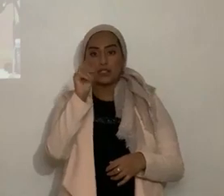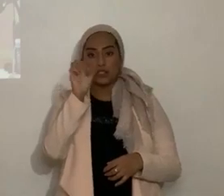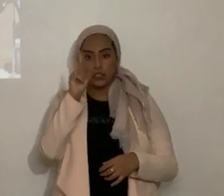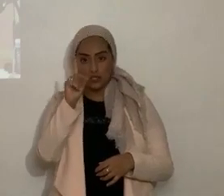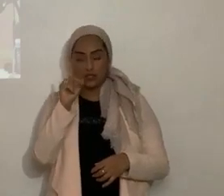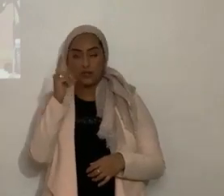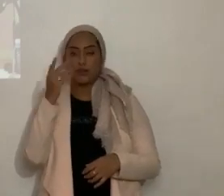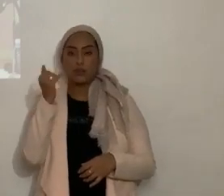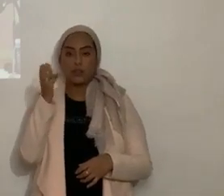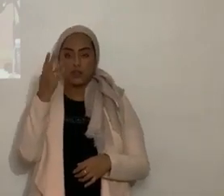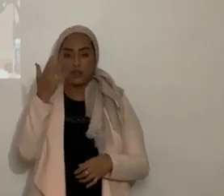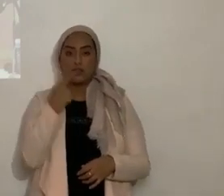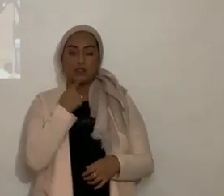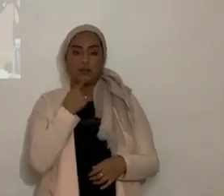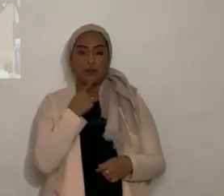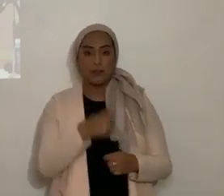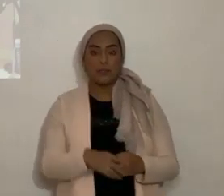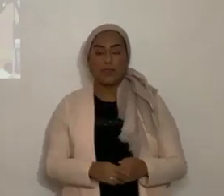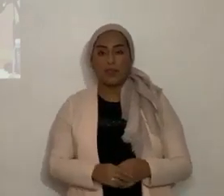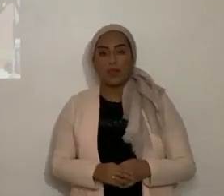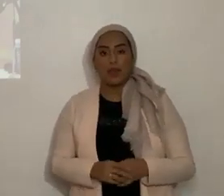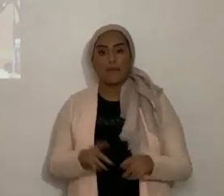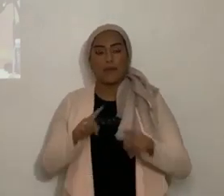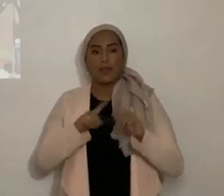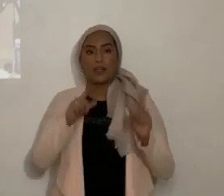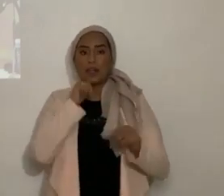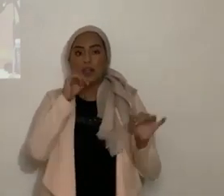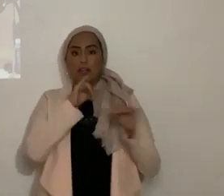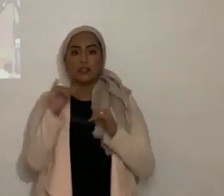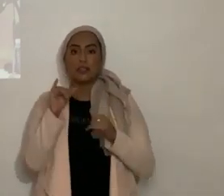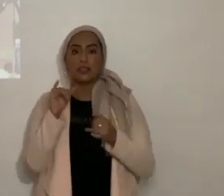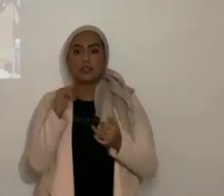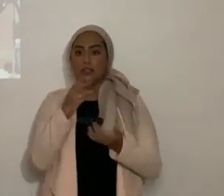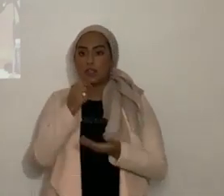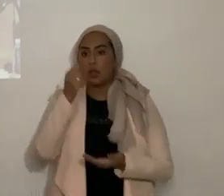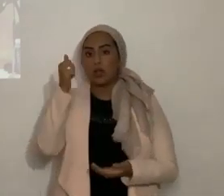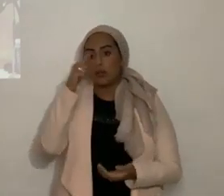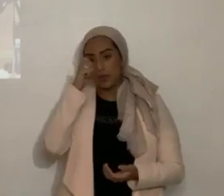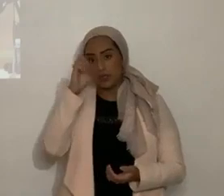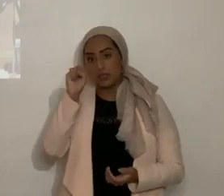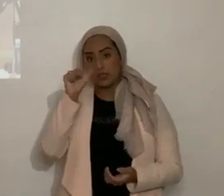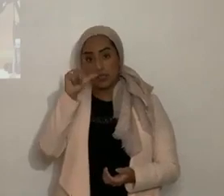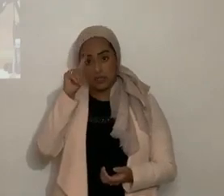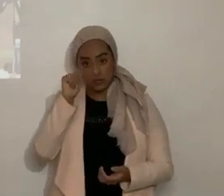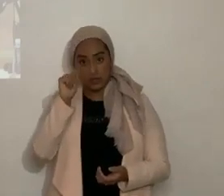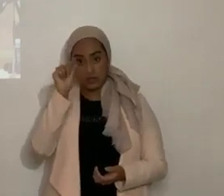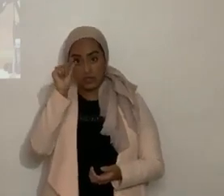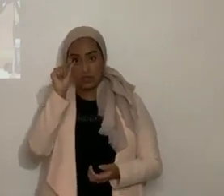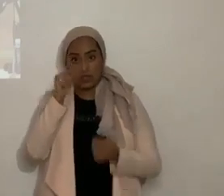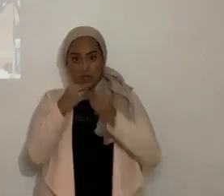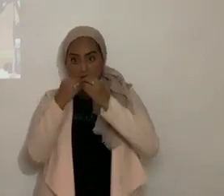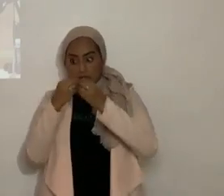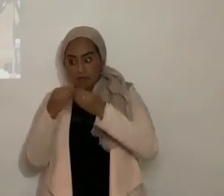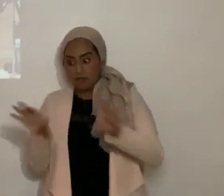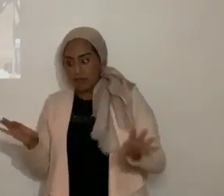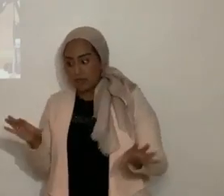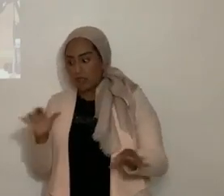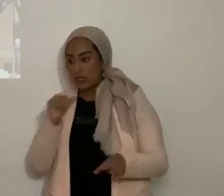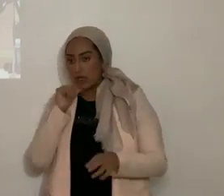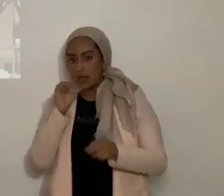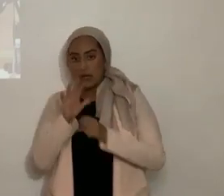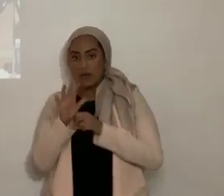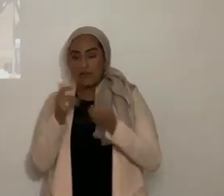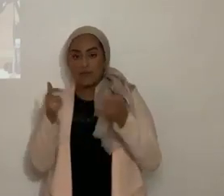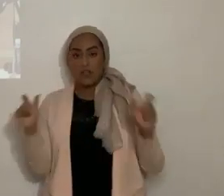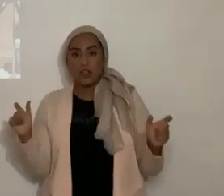dijo: tengan fe como un grano de mostaza, pero no como un grano de sal, porque un grano de sal se pierde, no es